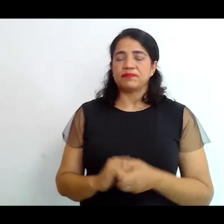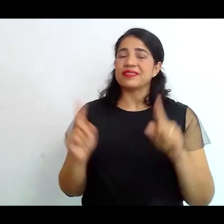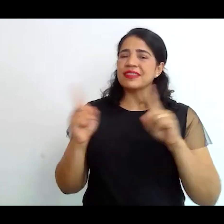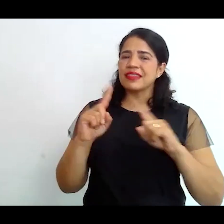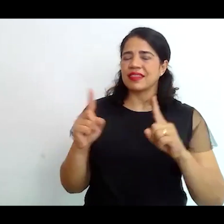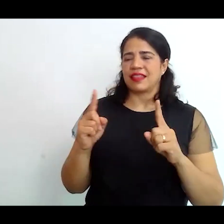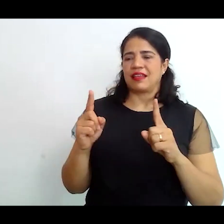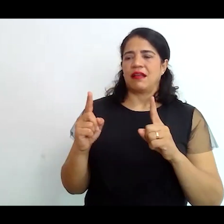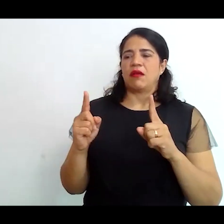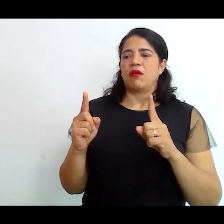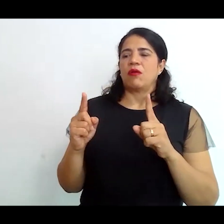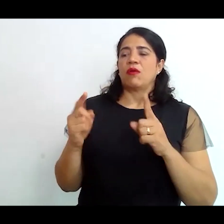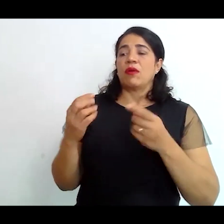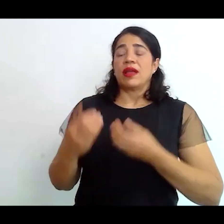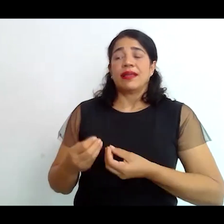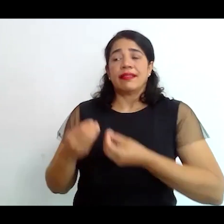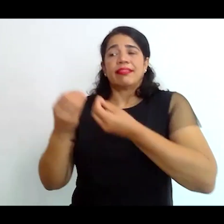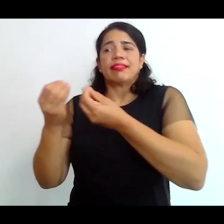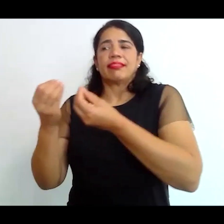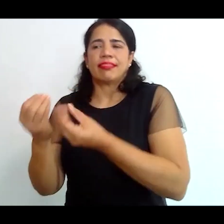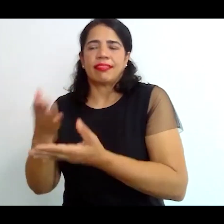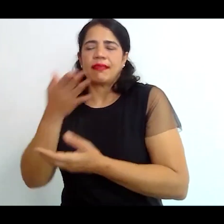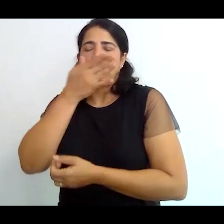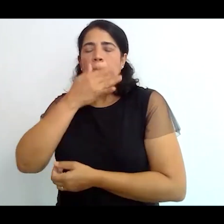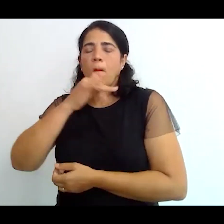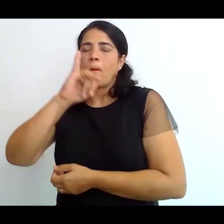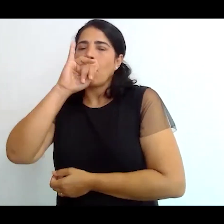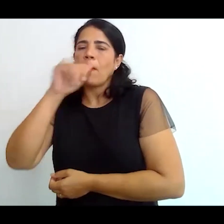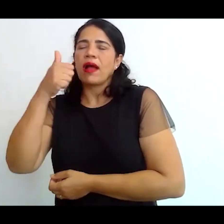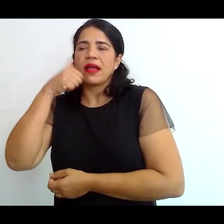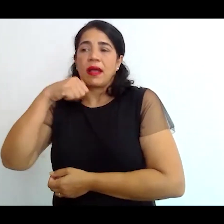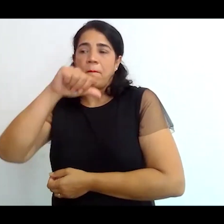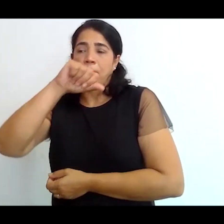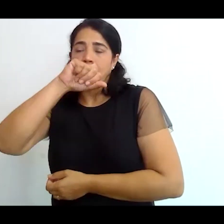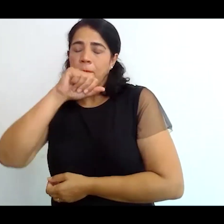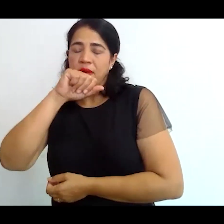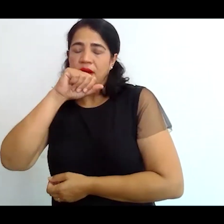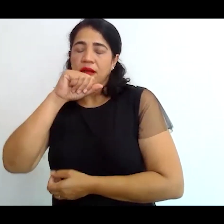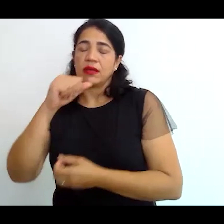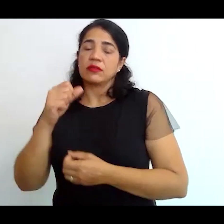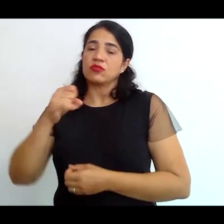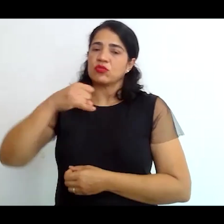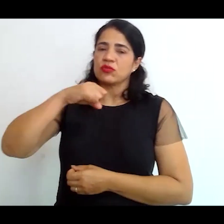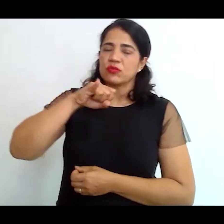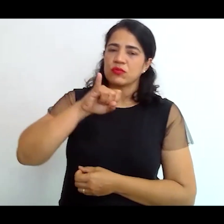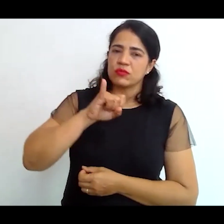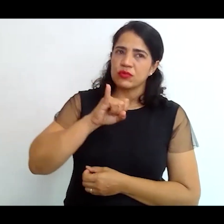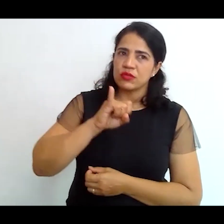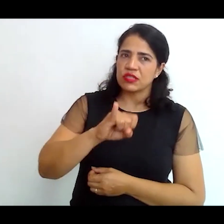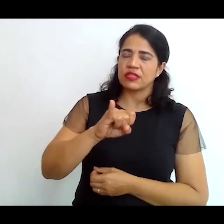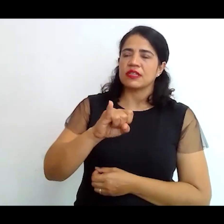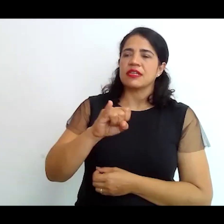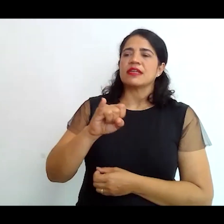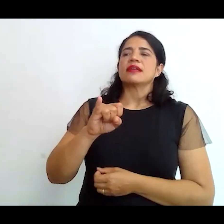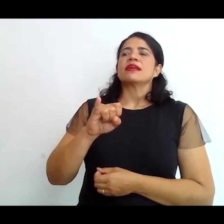mal, como eles trataram você. Antes, honrar os pais, irmãos, é honrar a Deus e honrá-los